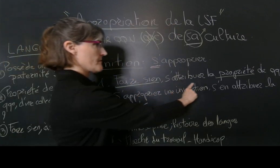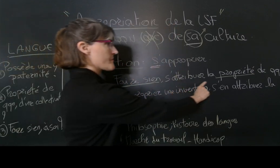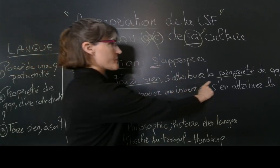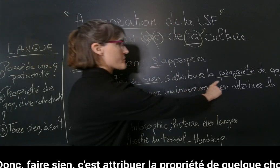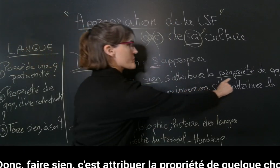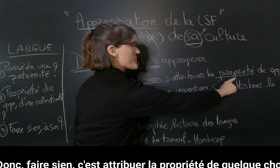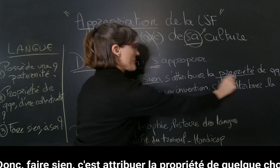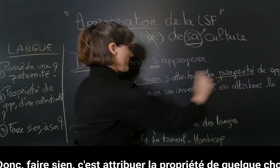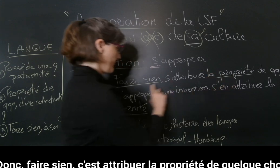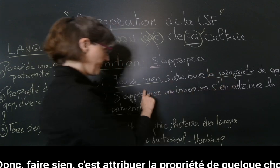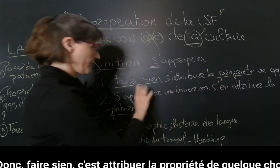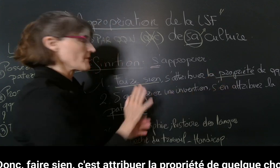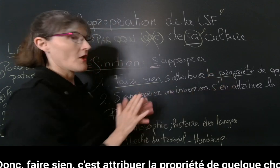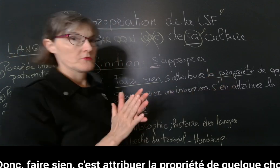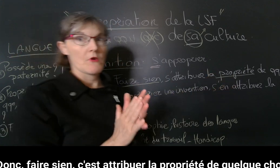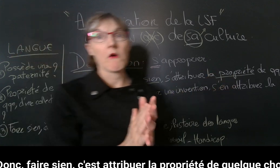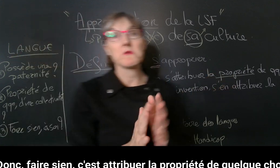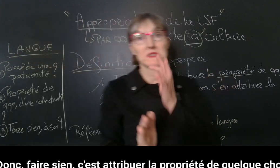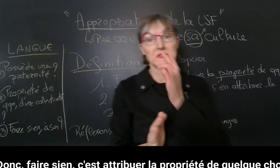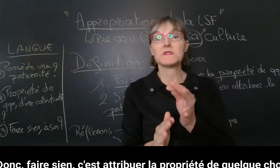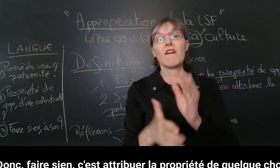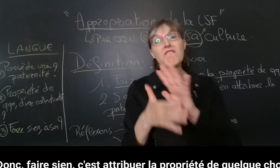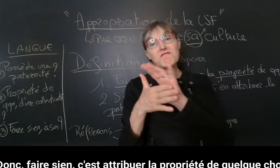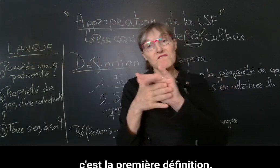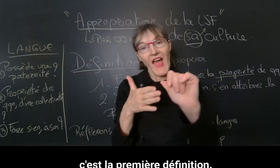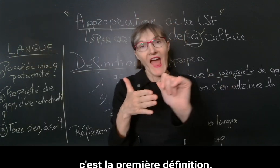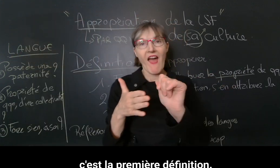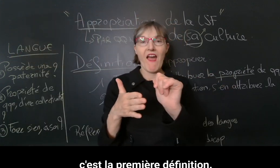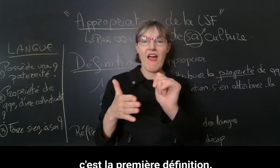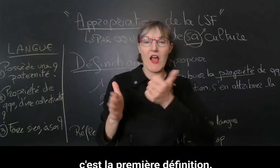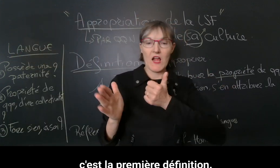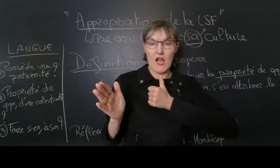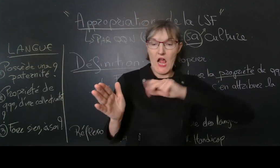donc faire sien s'attribuer la propriété de quelque chose la première définition